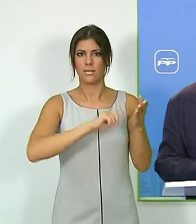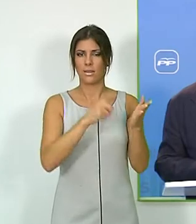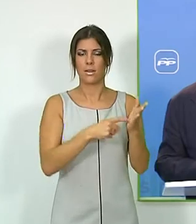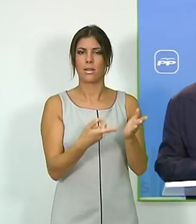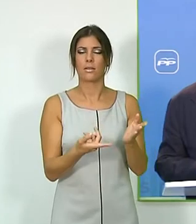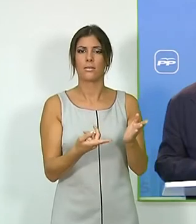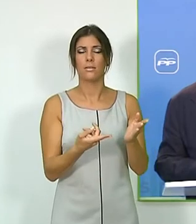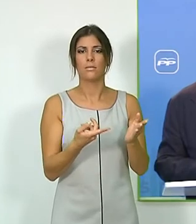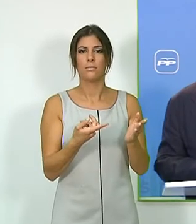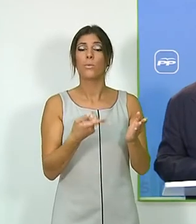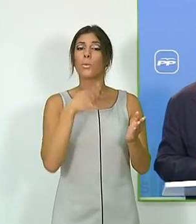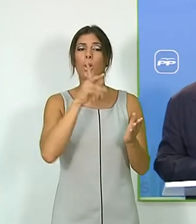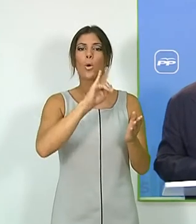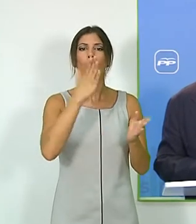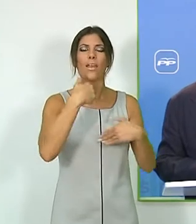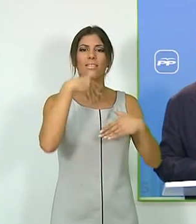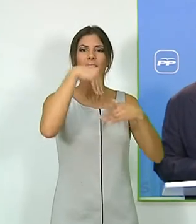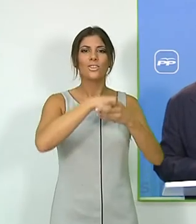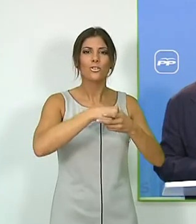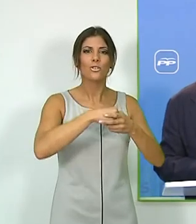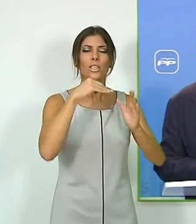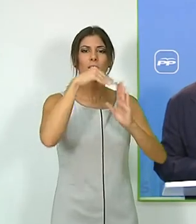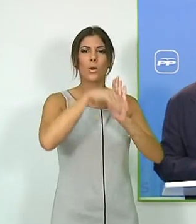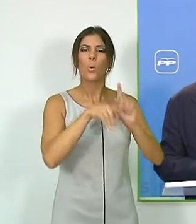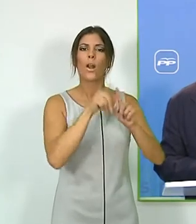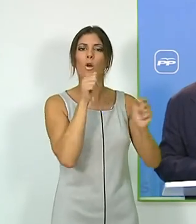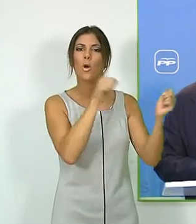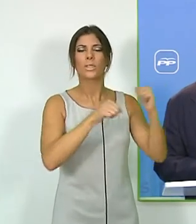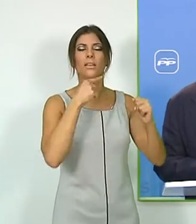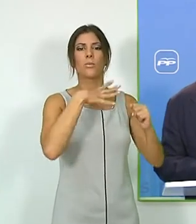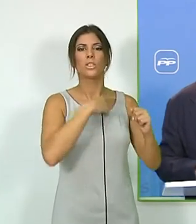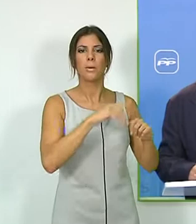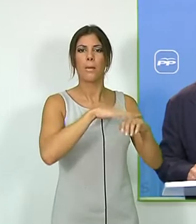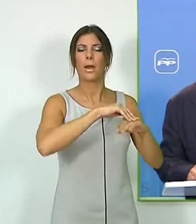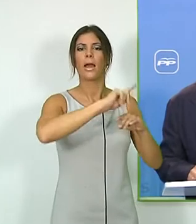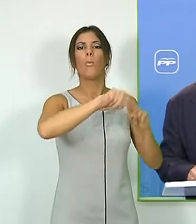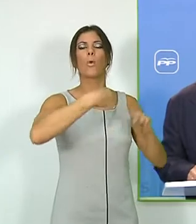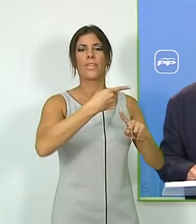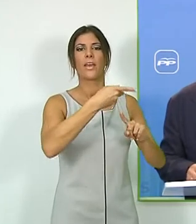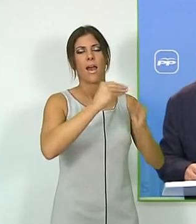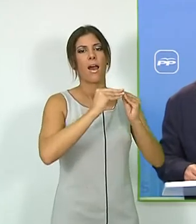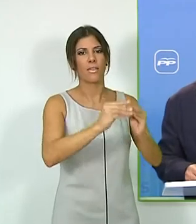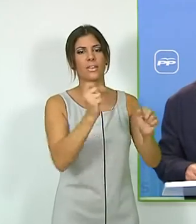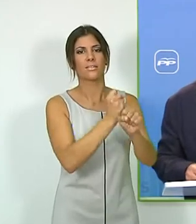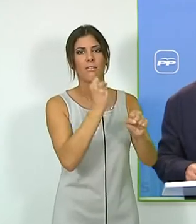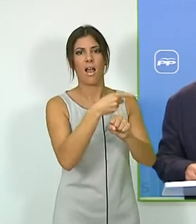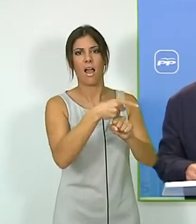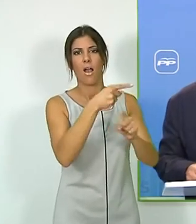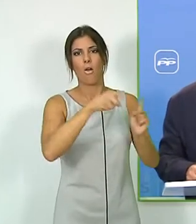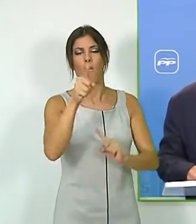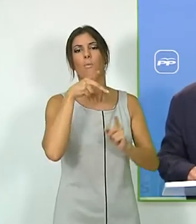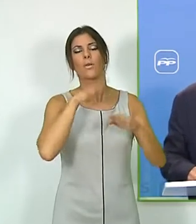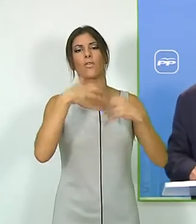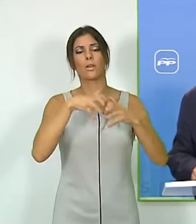ilegal, porque no está en el marco de las competencias posibles que debe desarrollar